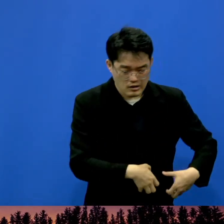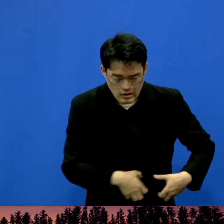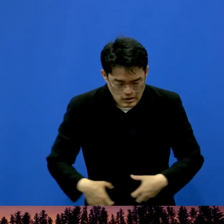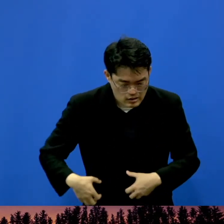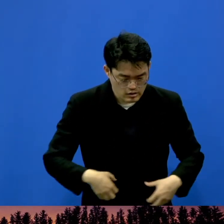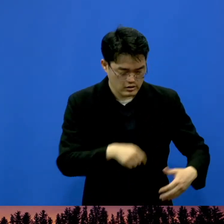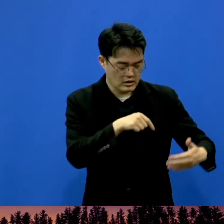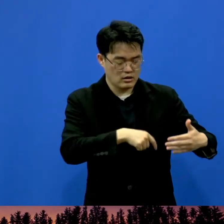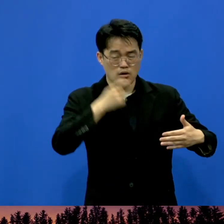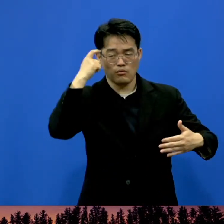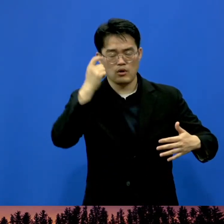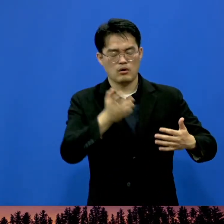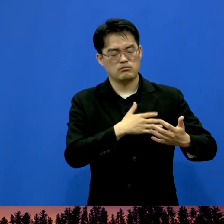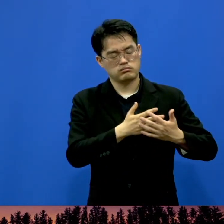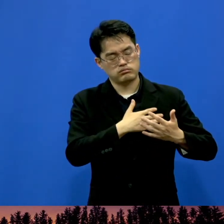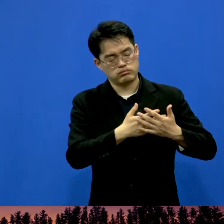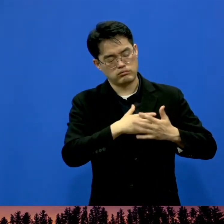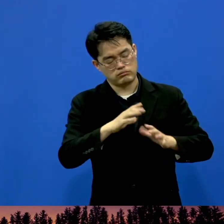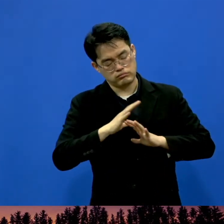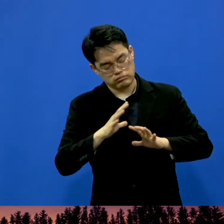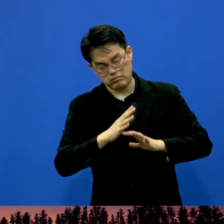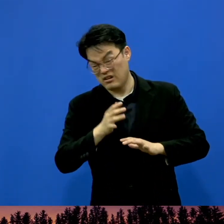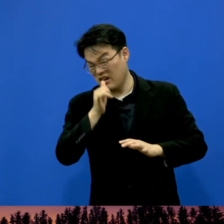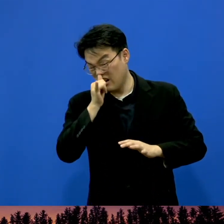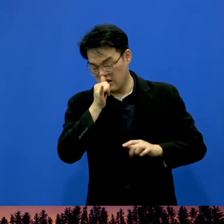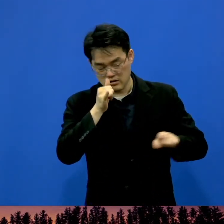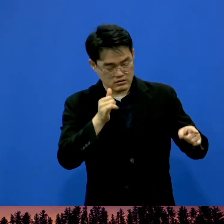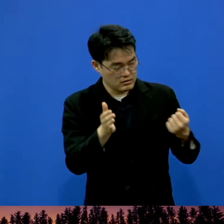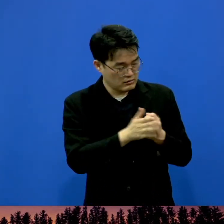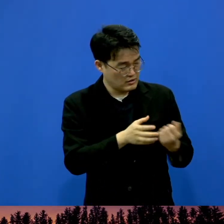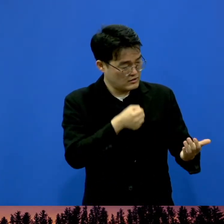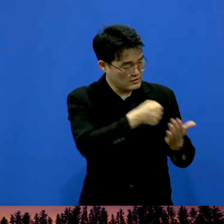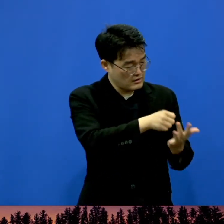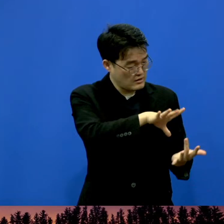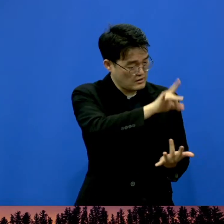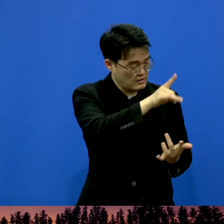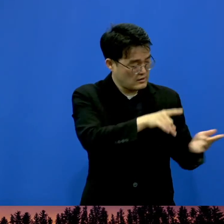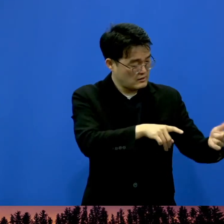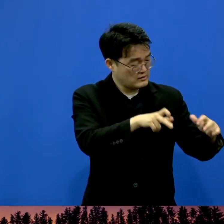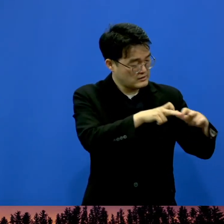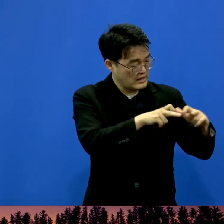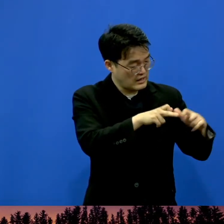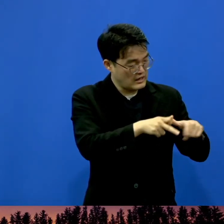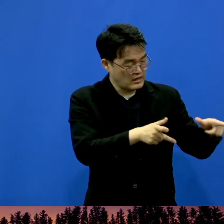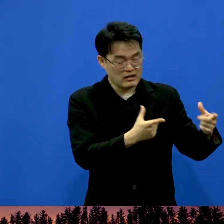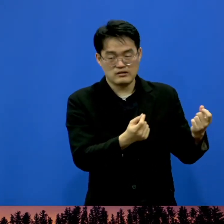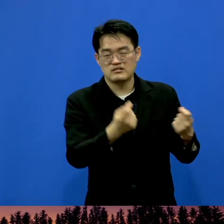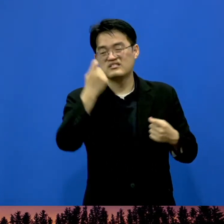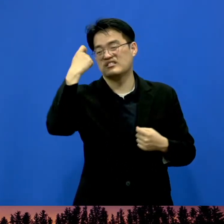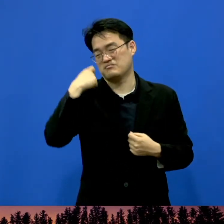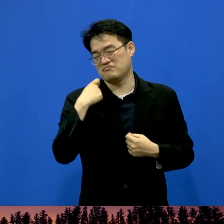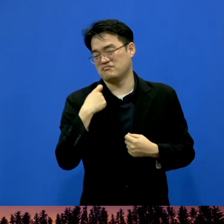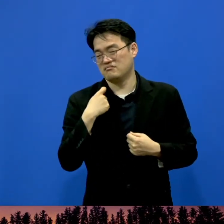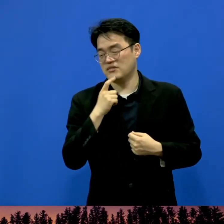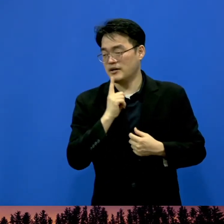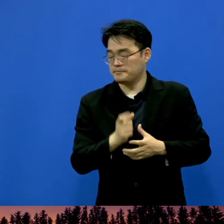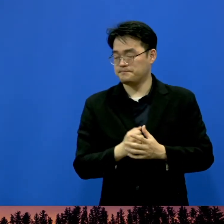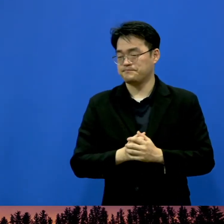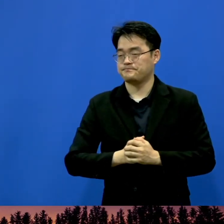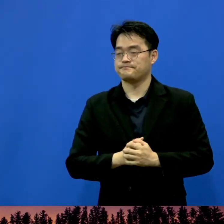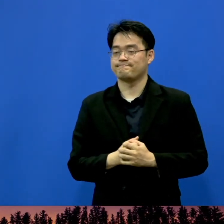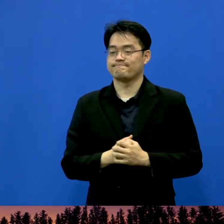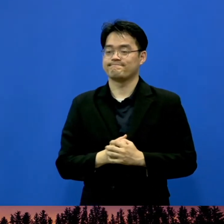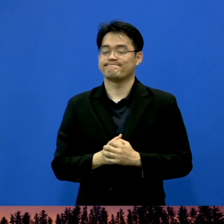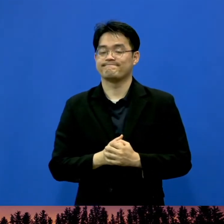안에는 뭐가 있어요? 두려움. 그 두려움이 우리의 장애를 가져오는데 선택을 하지 못하게 하는 장애를 가져오게 된다는 거죠.